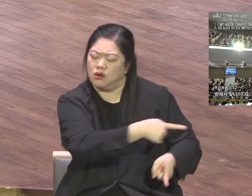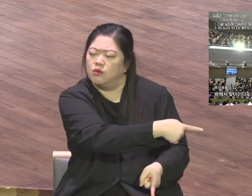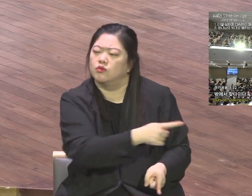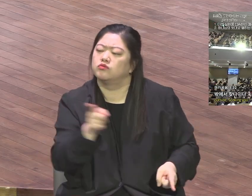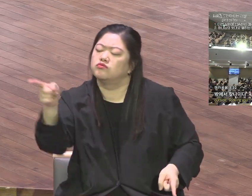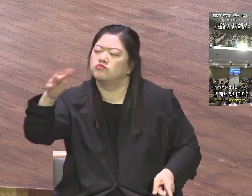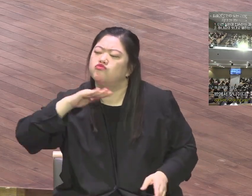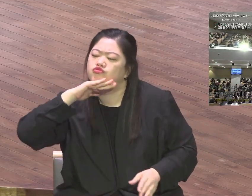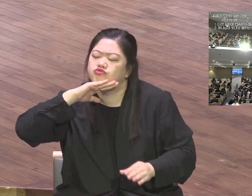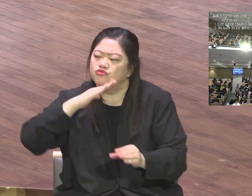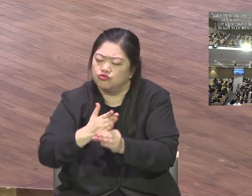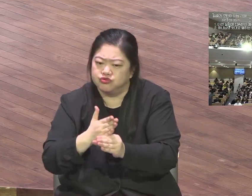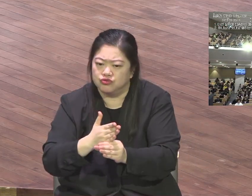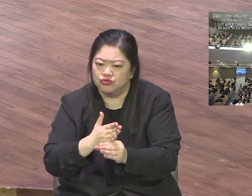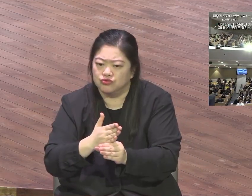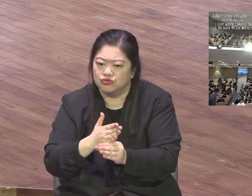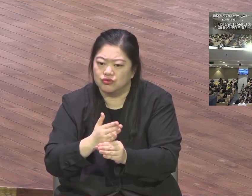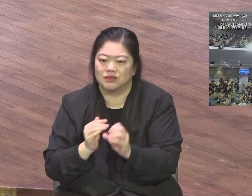찾나이다.